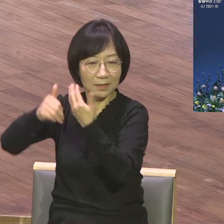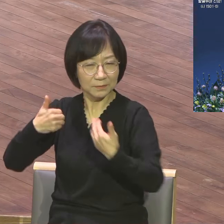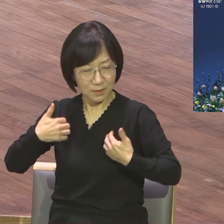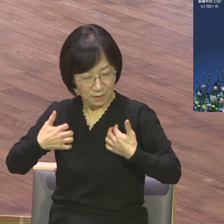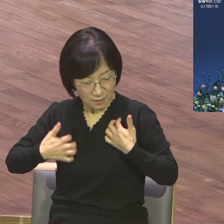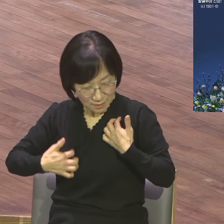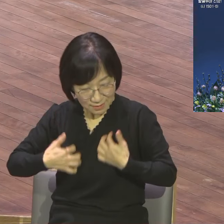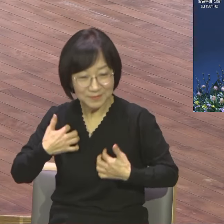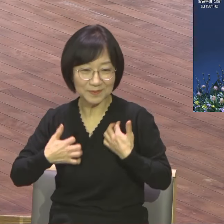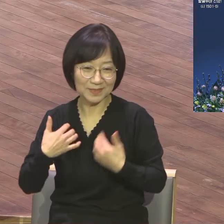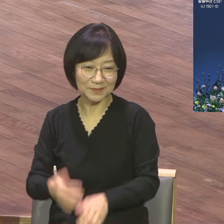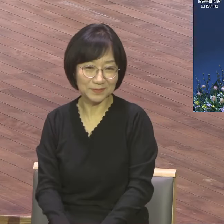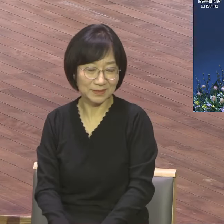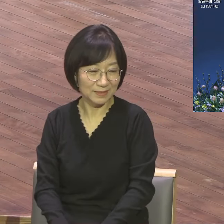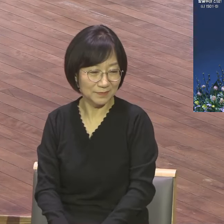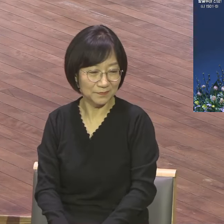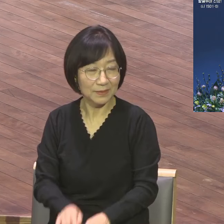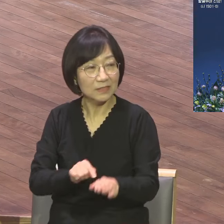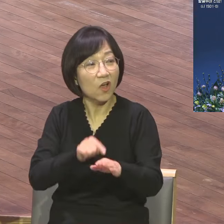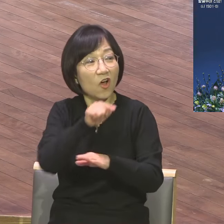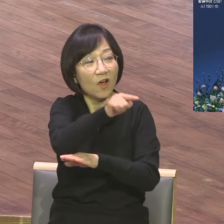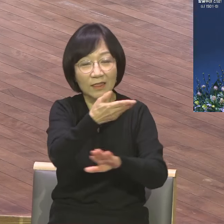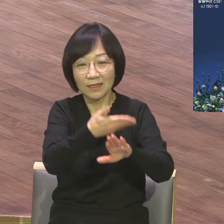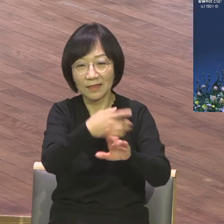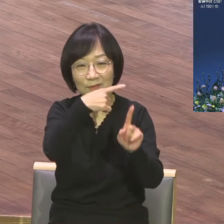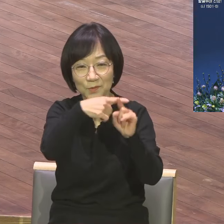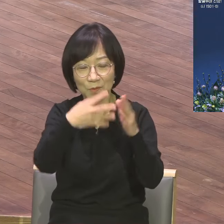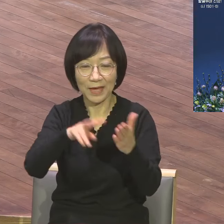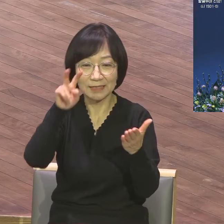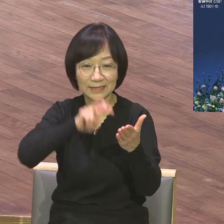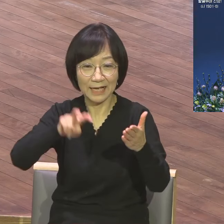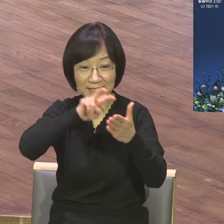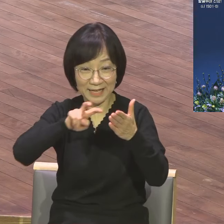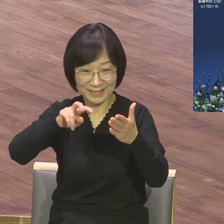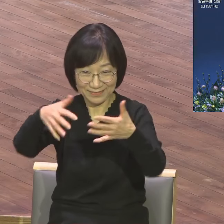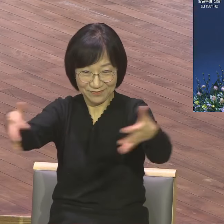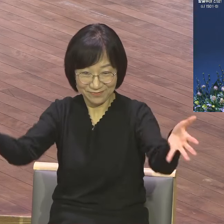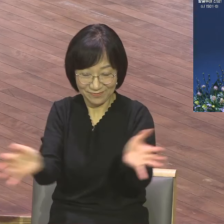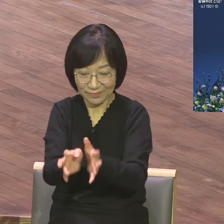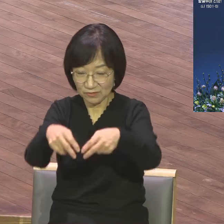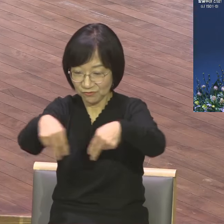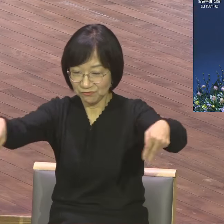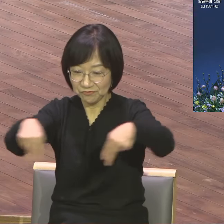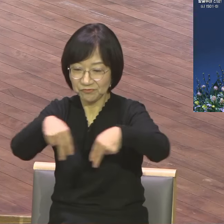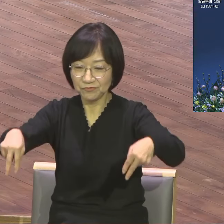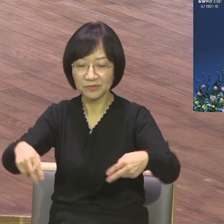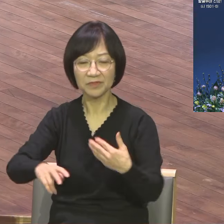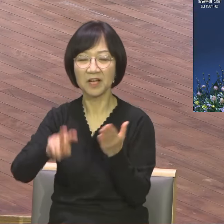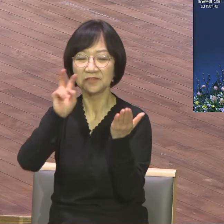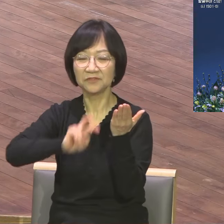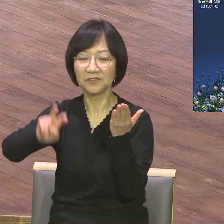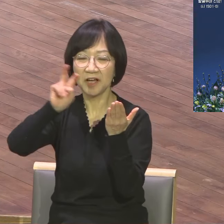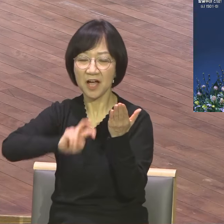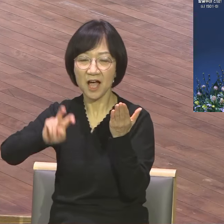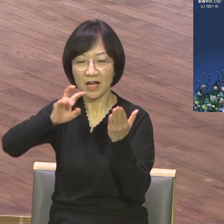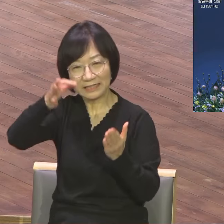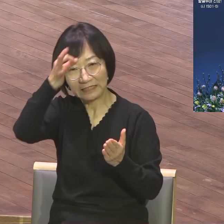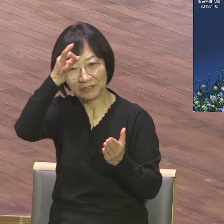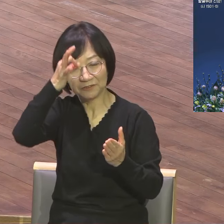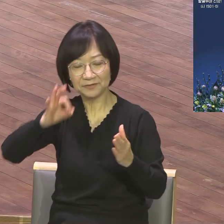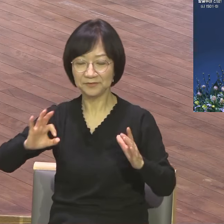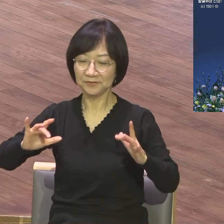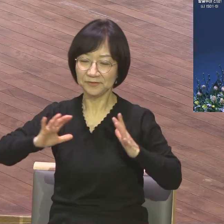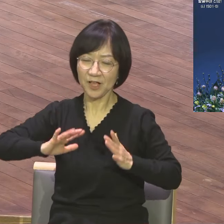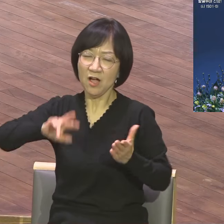찬양대가 이 보통 일반 교회들 찬양대는요, 그냥 찬양을 위한 찬양불이요. 그래서 이 일반 성가대라 그러지, 성가대. 찬양할